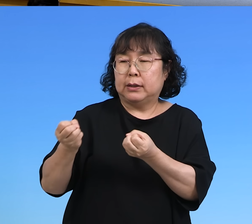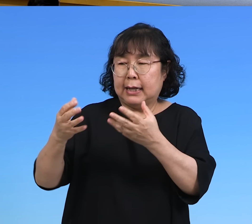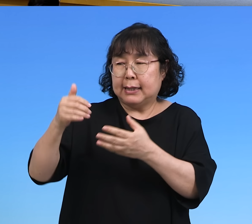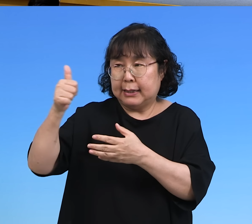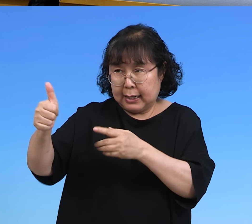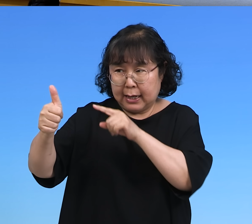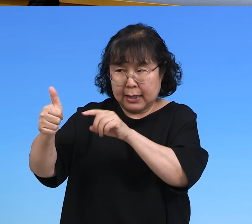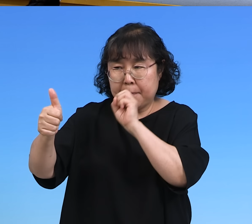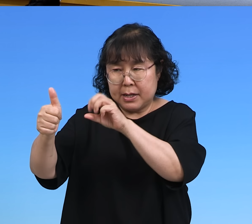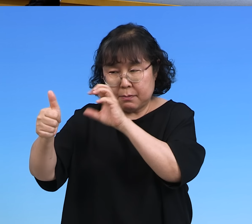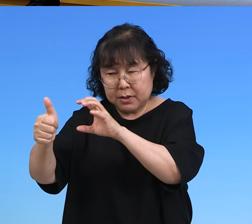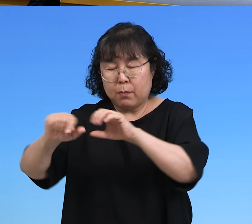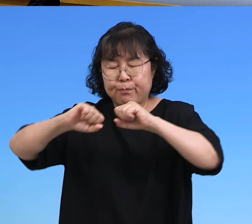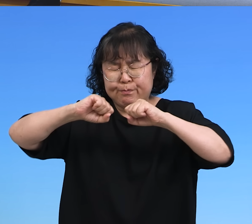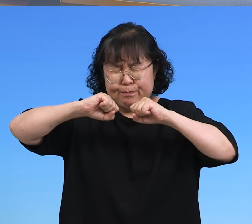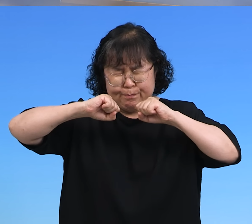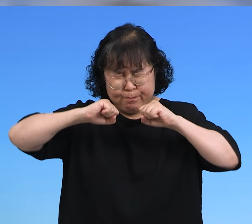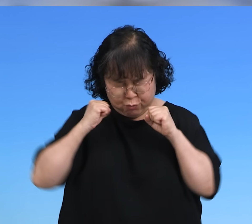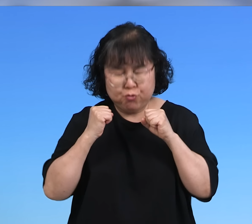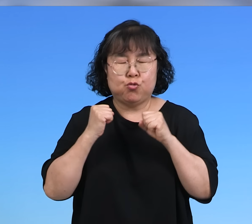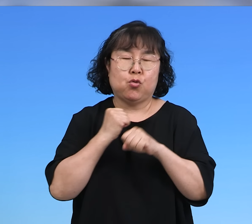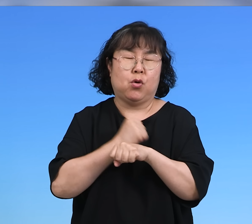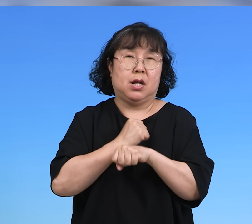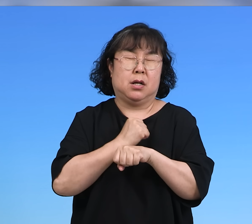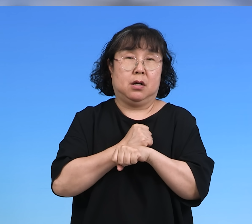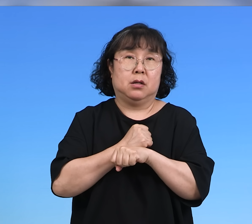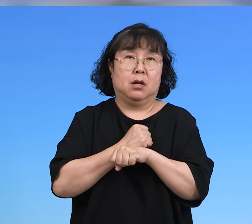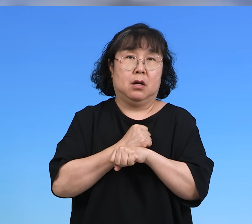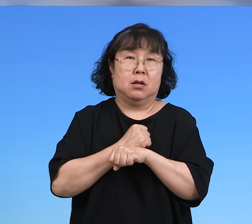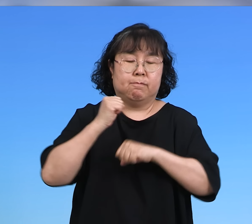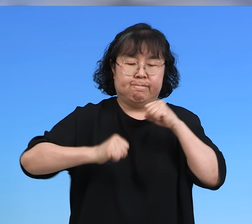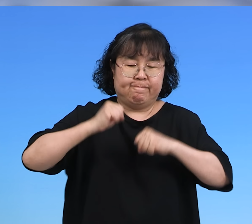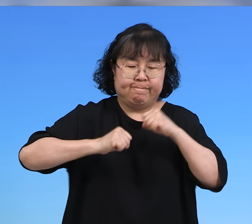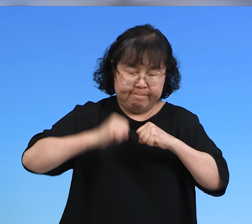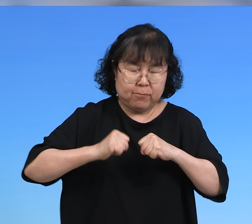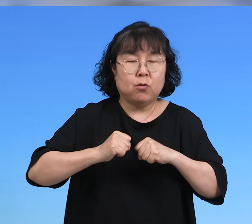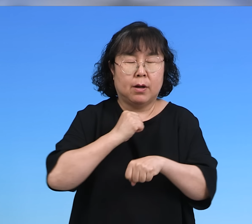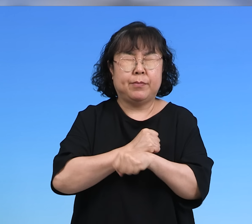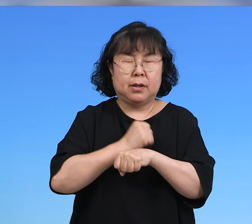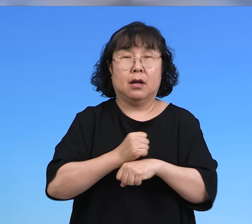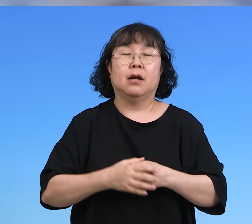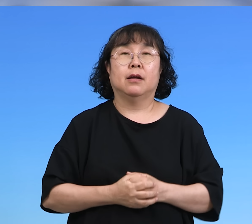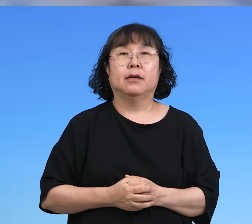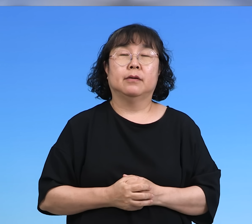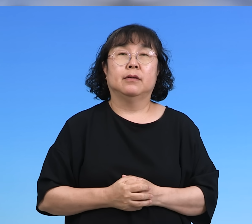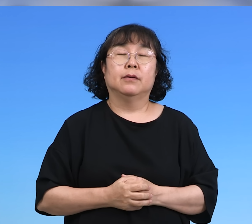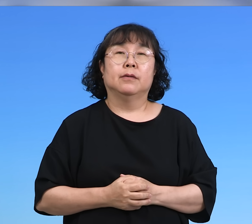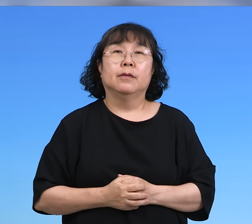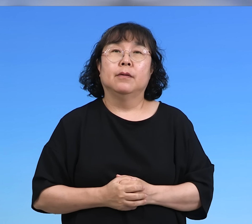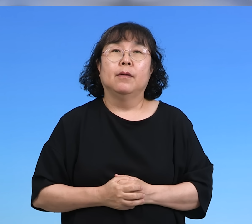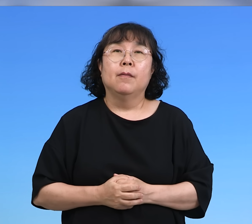말씀하셨어요. 명령을 내리시니까 바로 그것을 시행하는 거죠. 바로 그것을 시행하는